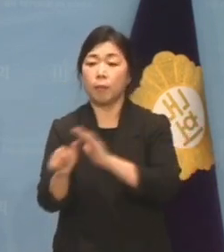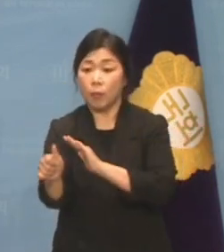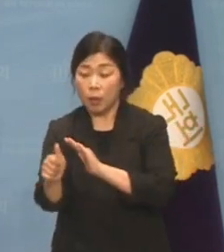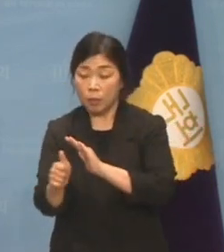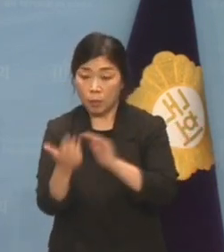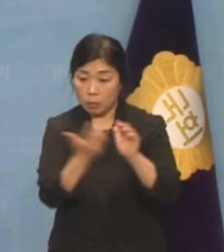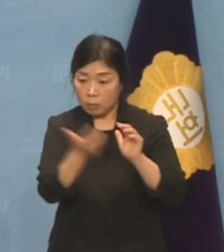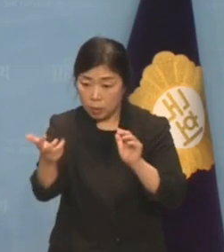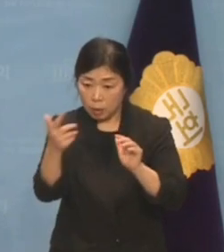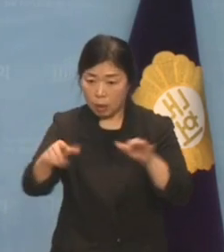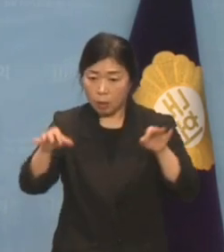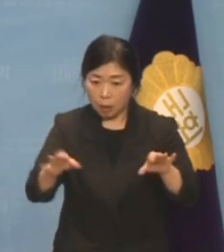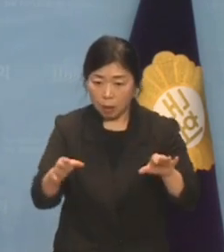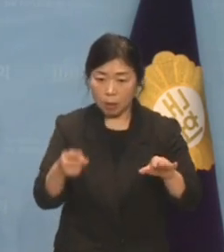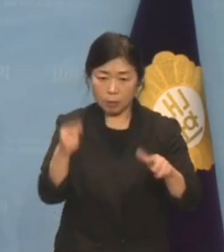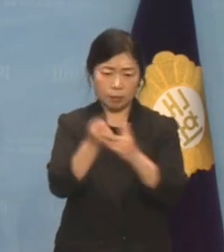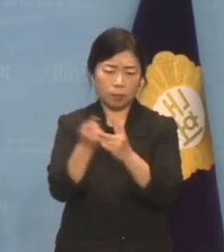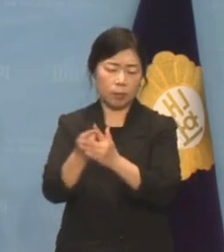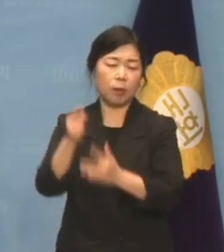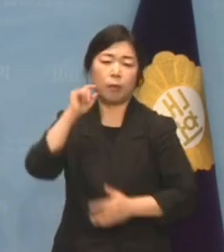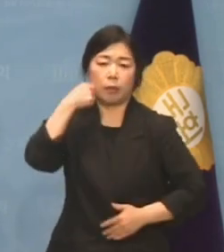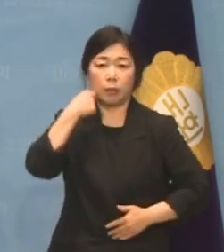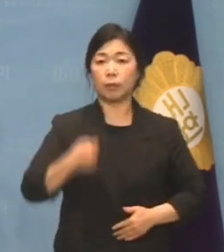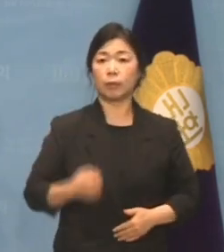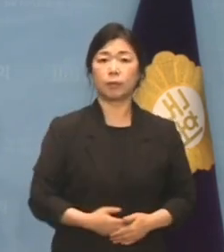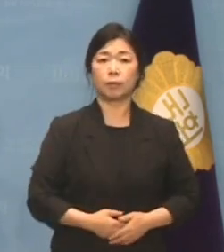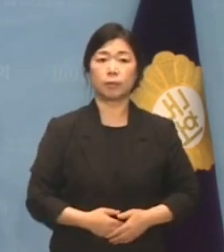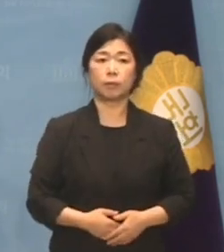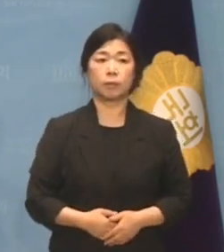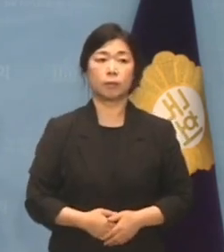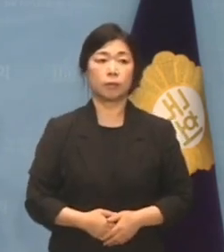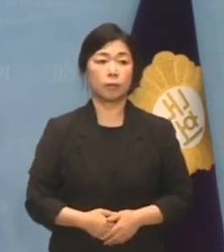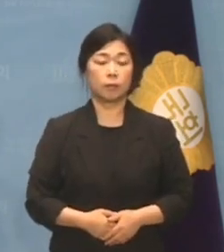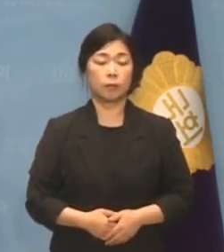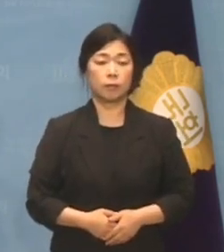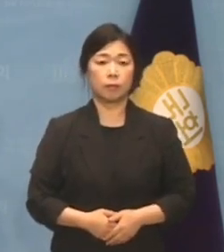방문으로 정확한 실태를 파악해내기는 매우 어렵다.